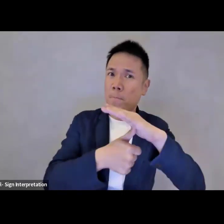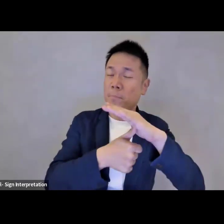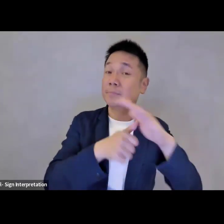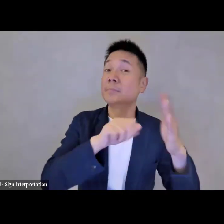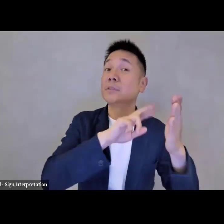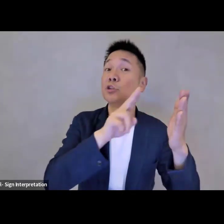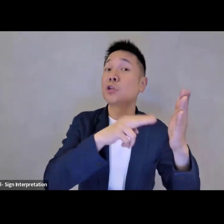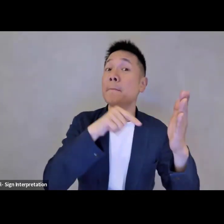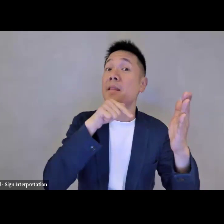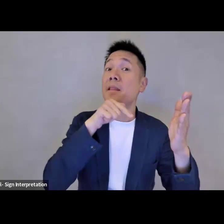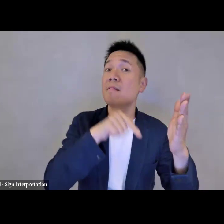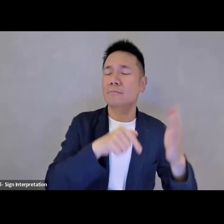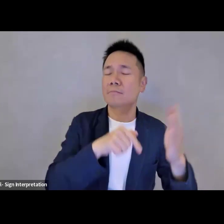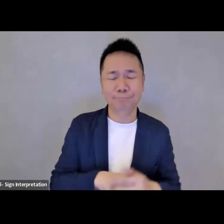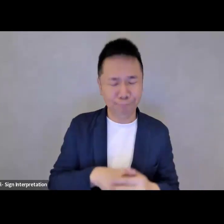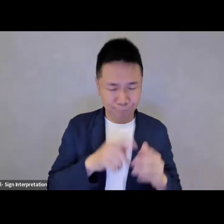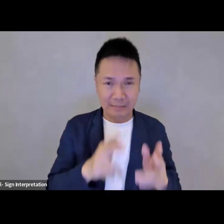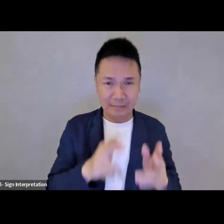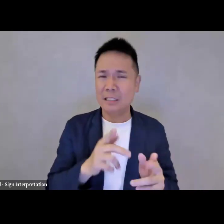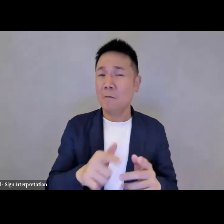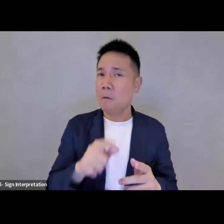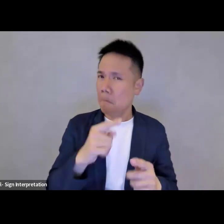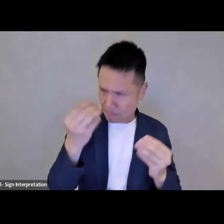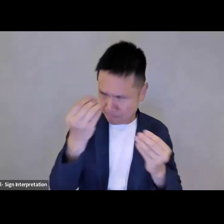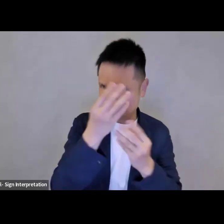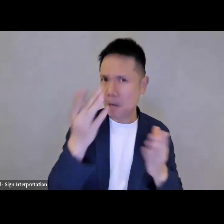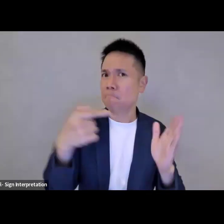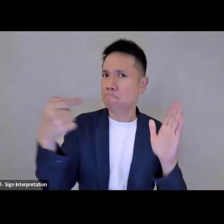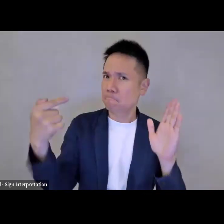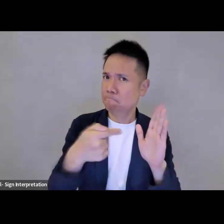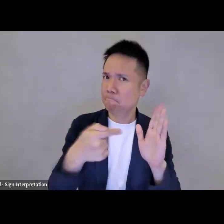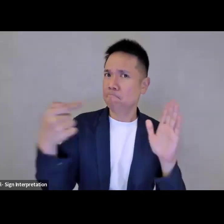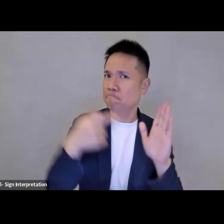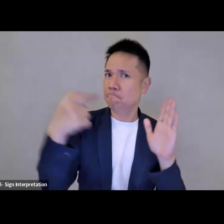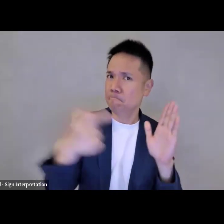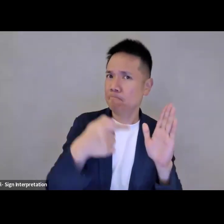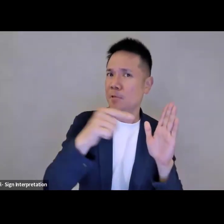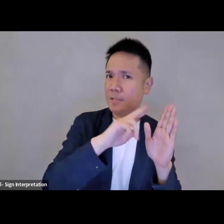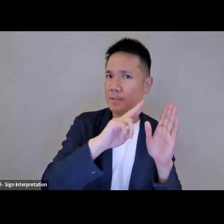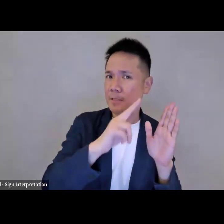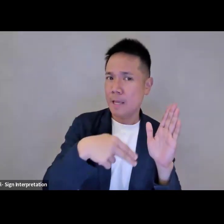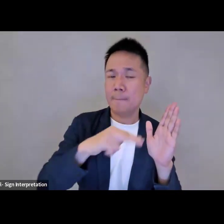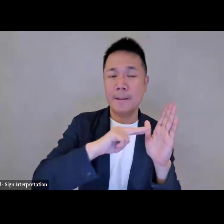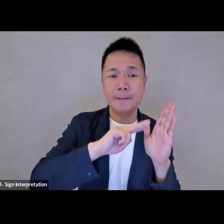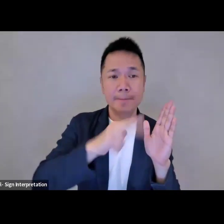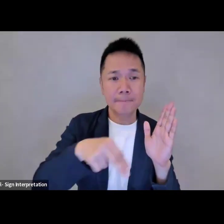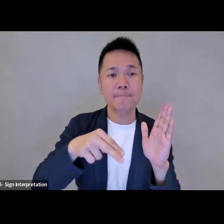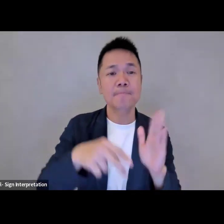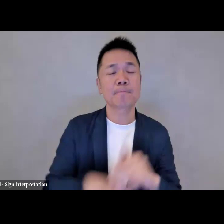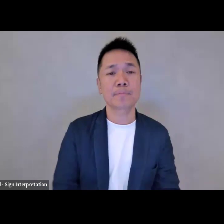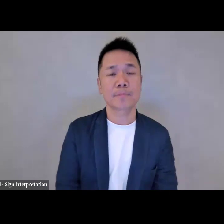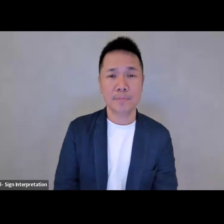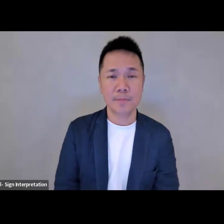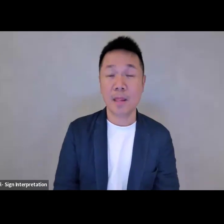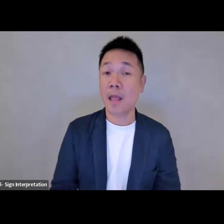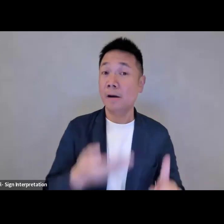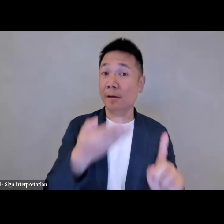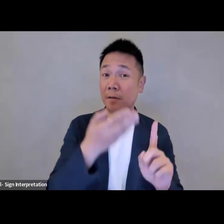如果 所以呢，这是我内心的